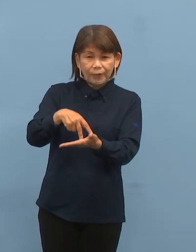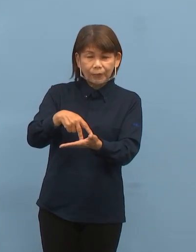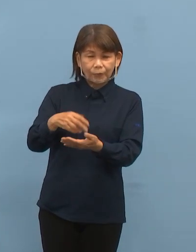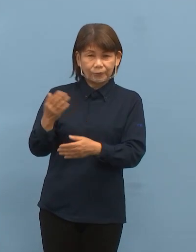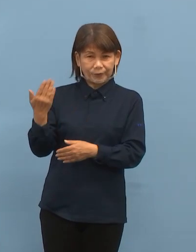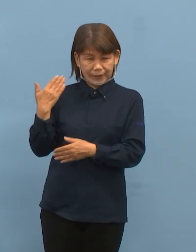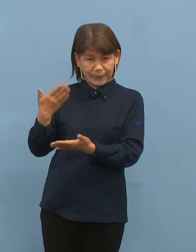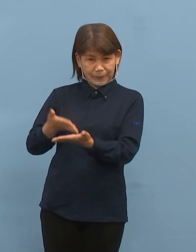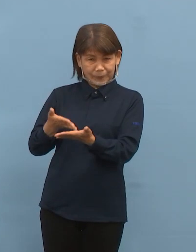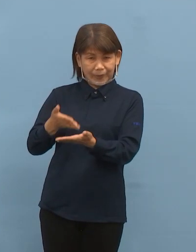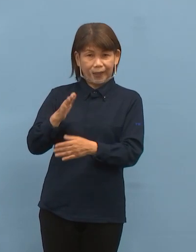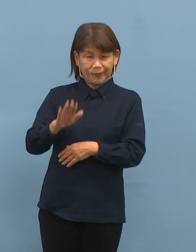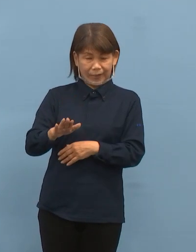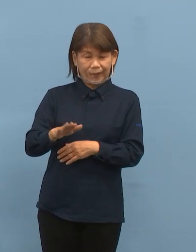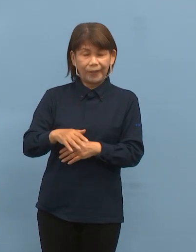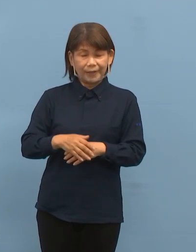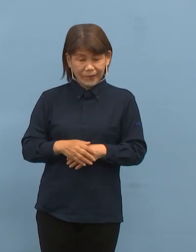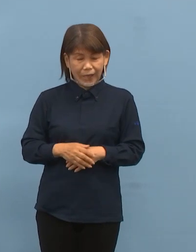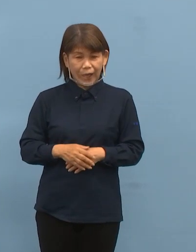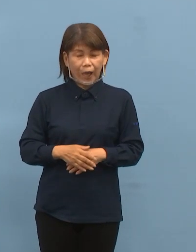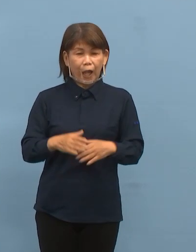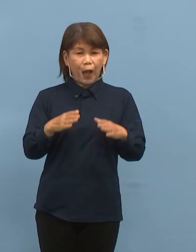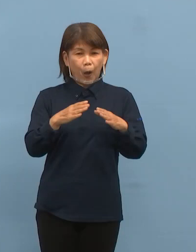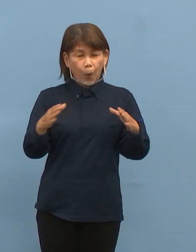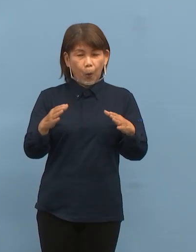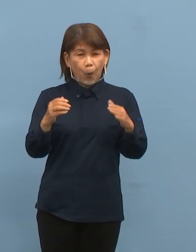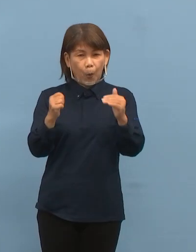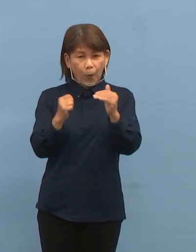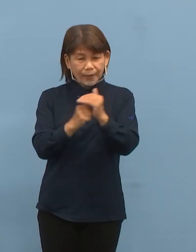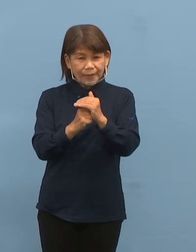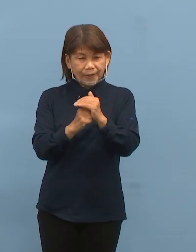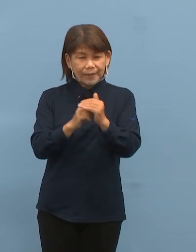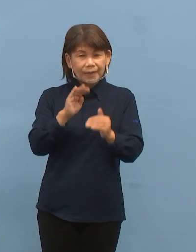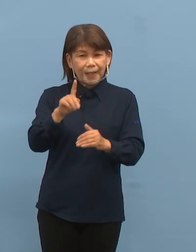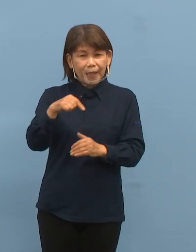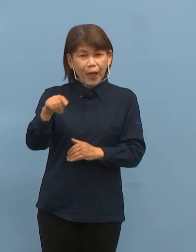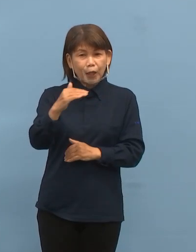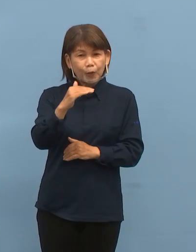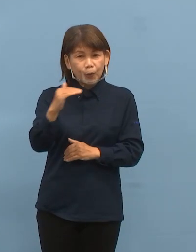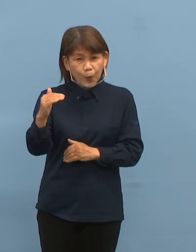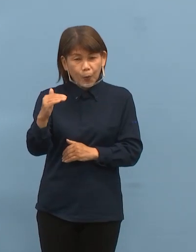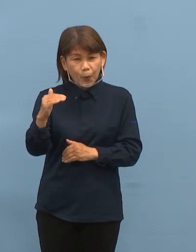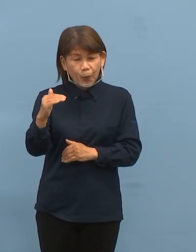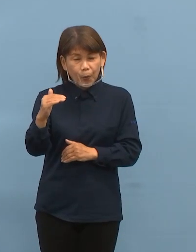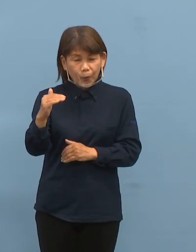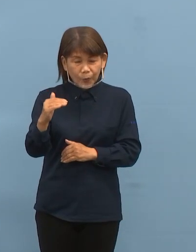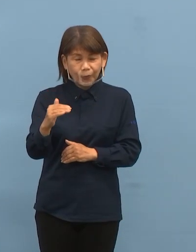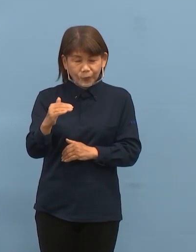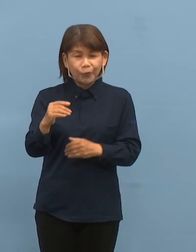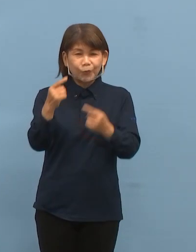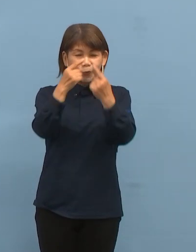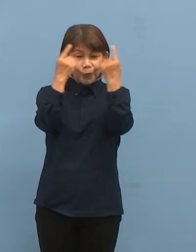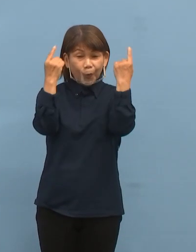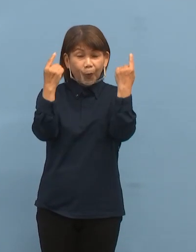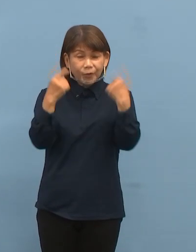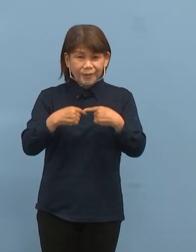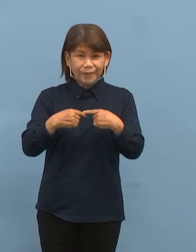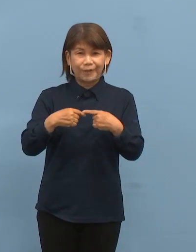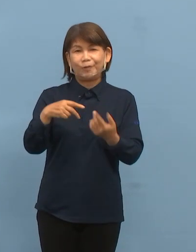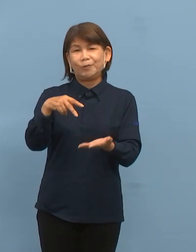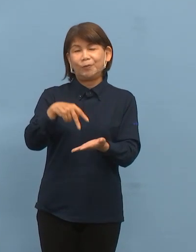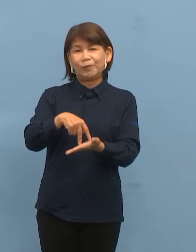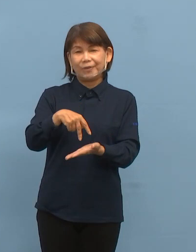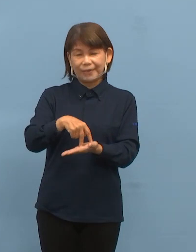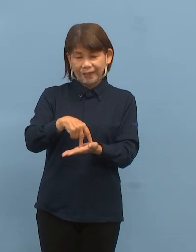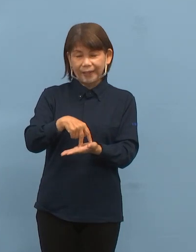はい、じゃあその、まあ、その大石健吾という、まあ、詩人として、まあ、詩人になるのかどうかは分からないんですけど、そ